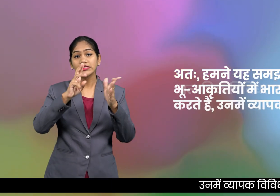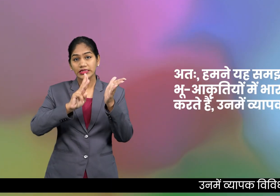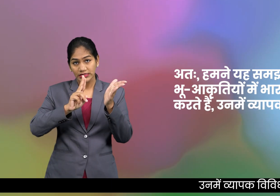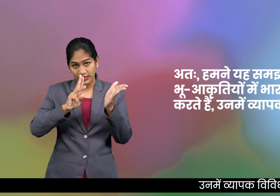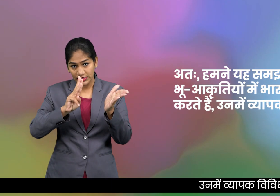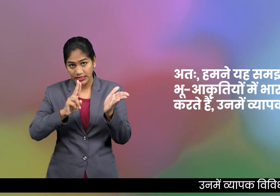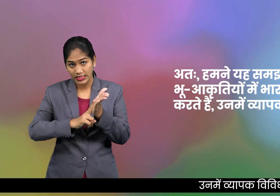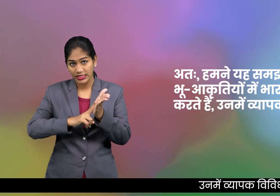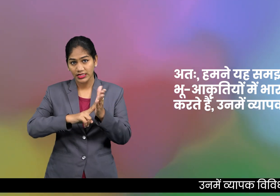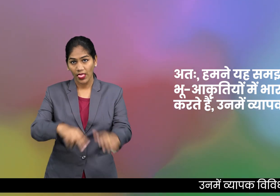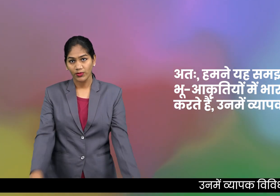उनमें व्यापक विविधता है।